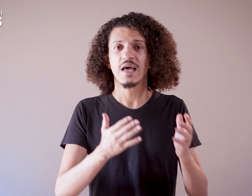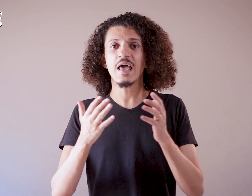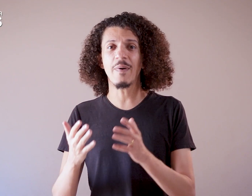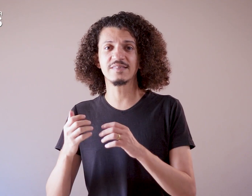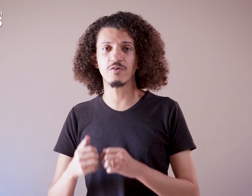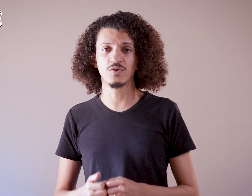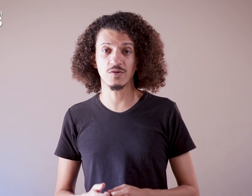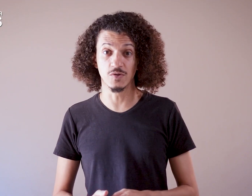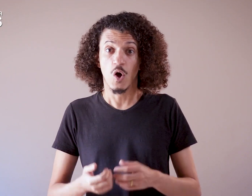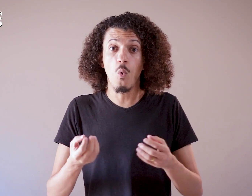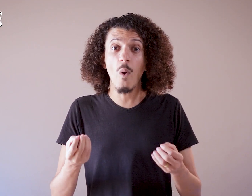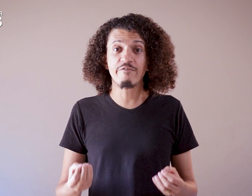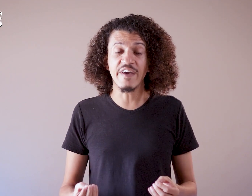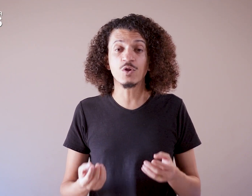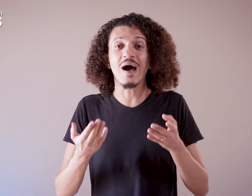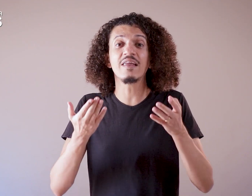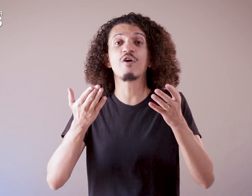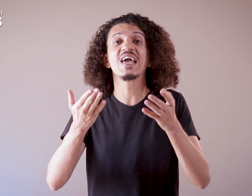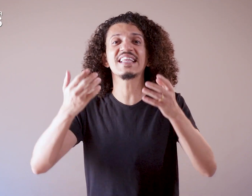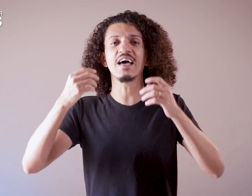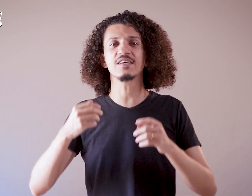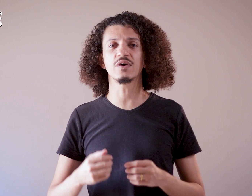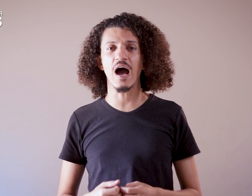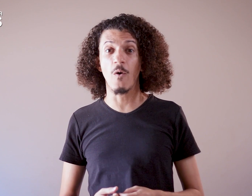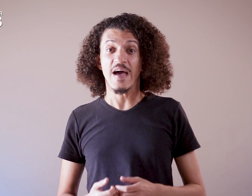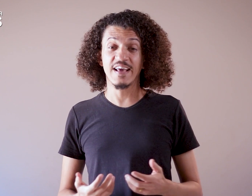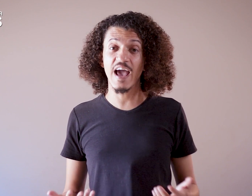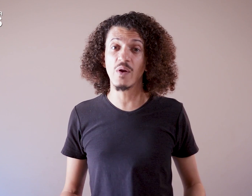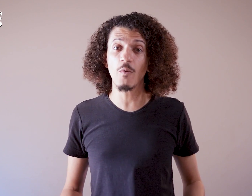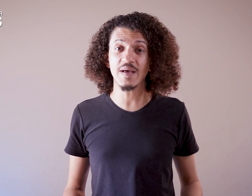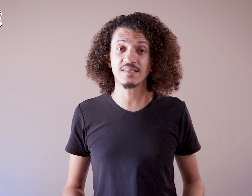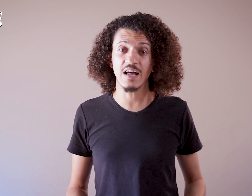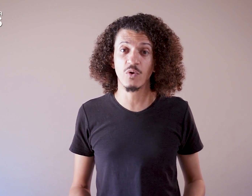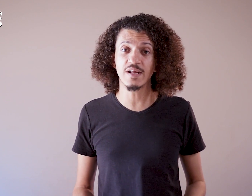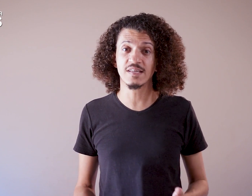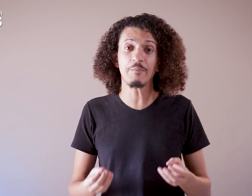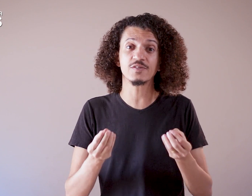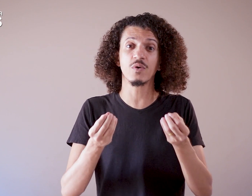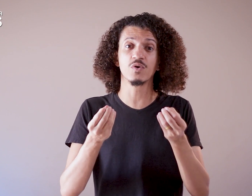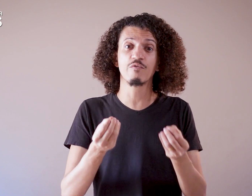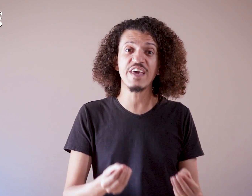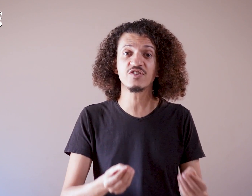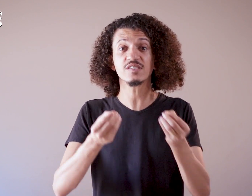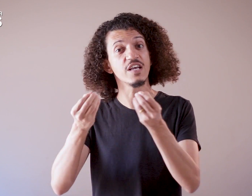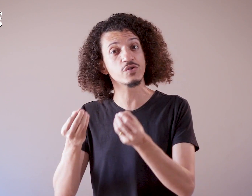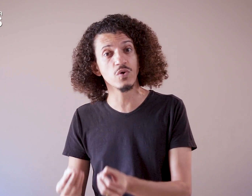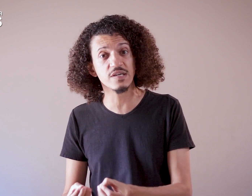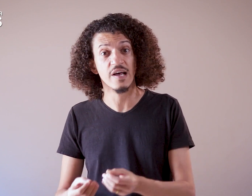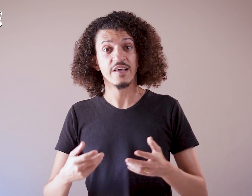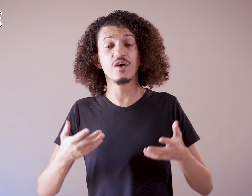e parceiros nossos. Um evento a nível internacional que reuniu pesquisadores e pessoas ouvintes e surdas que